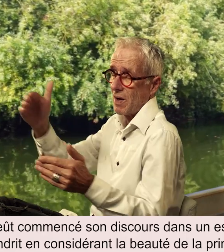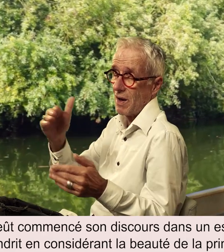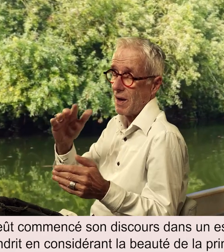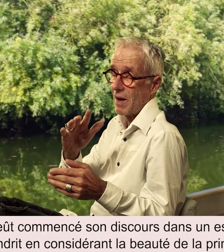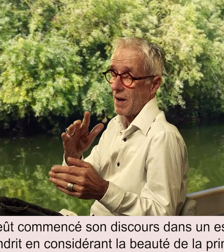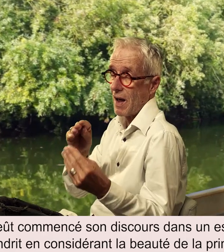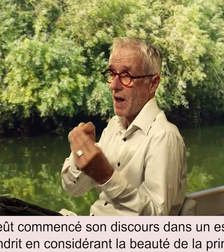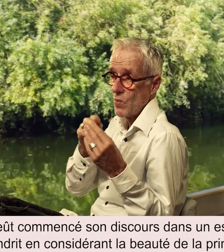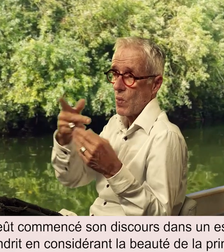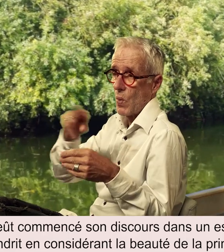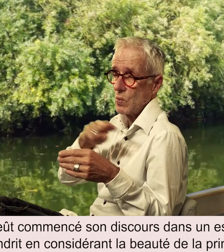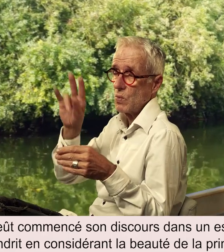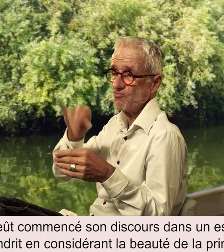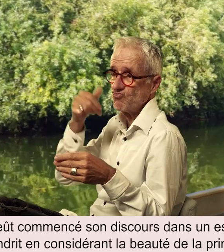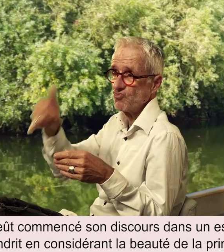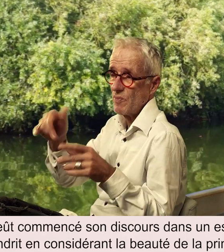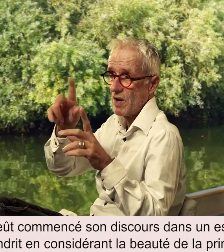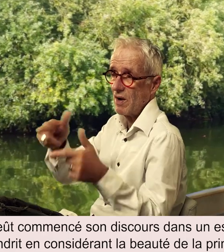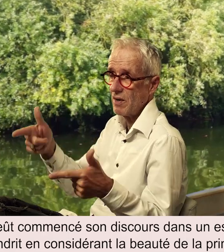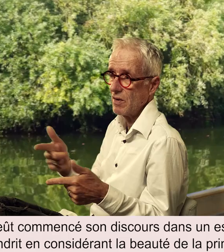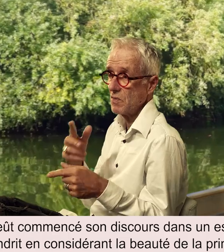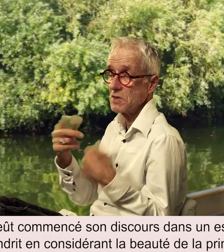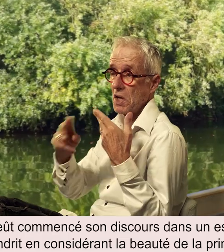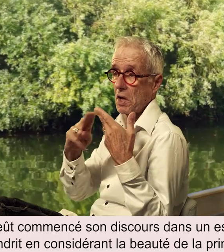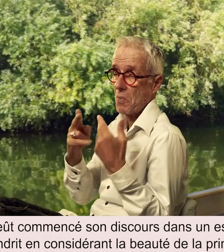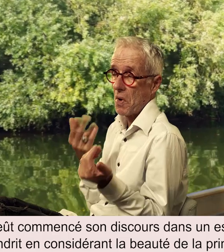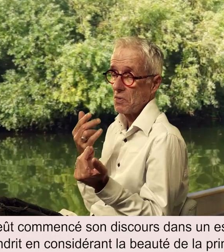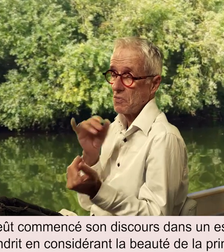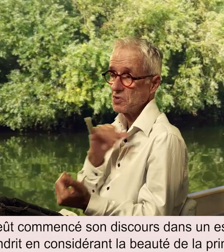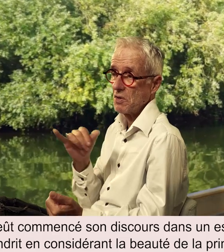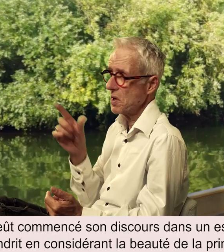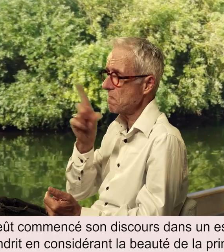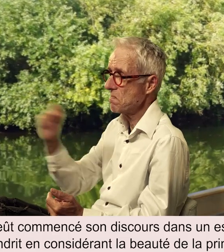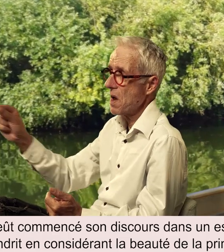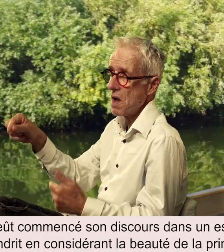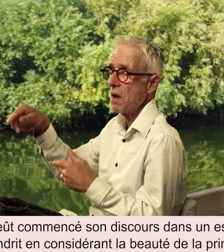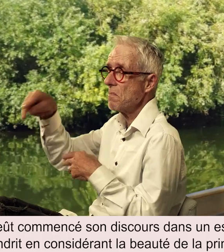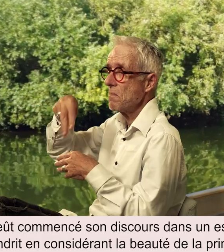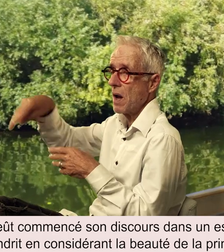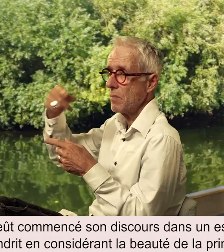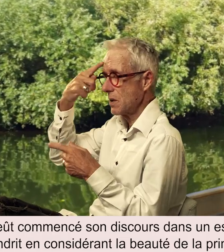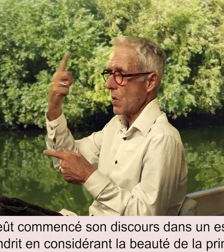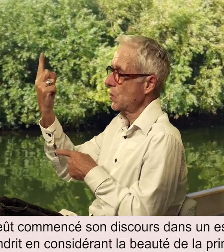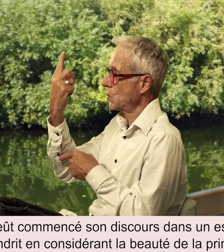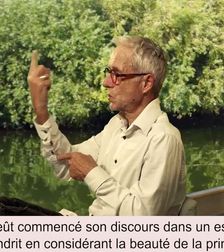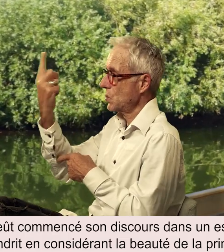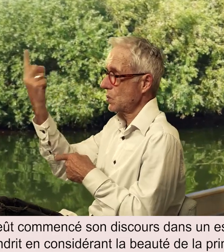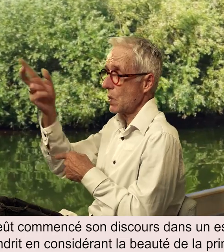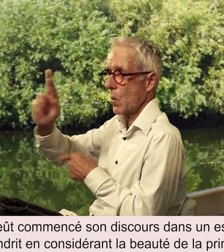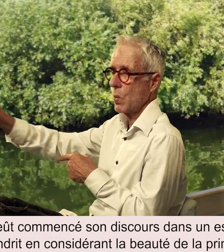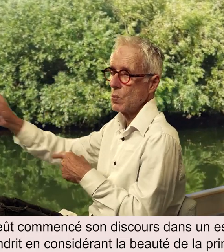que, sans attendre sa réponse, il sortit du bal, feignant de se trouver mal, et s'en alla chez